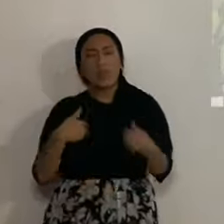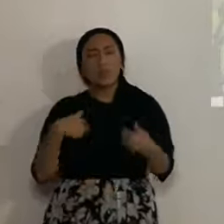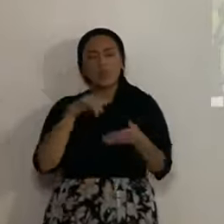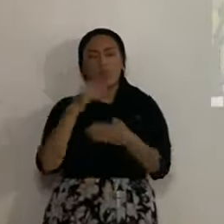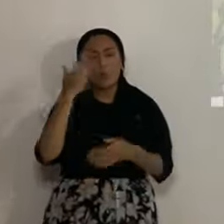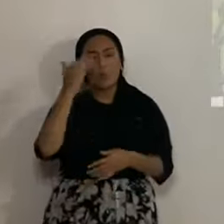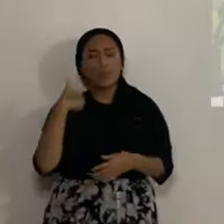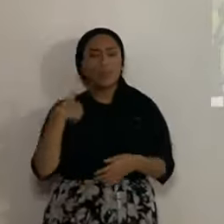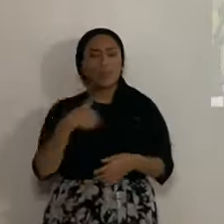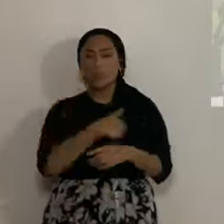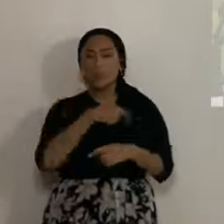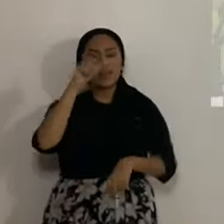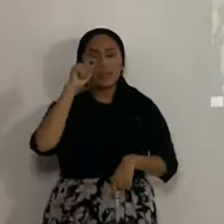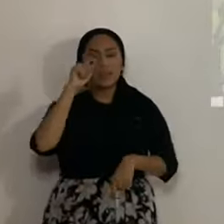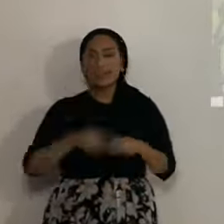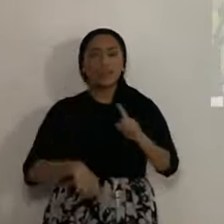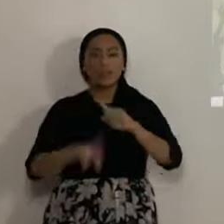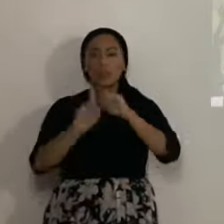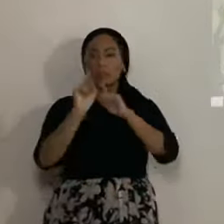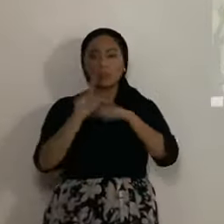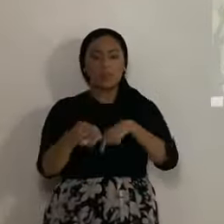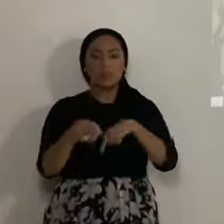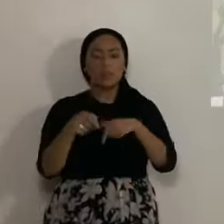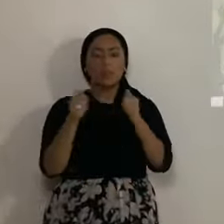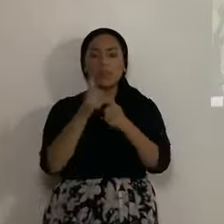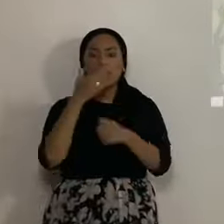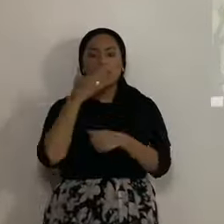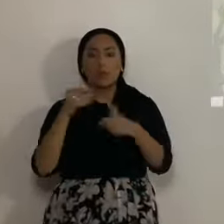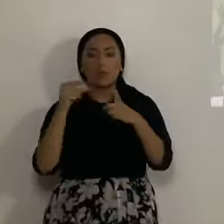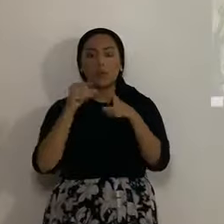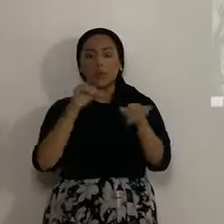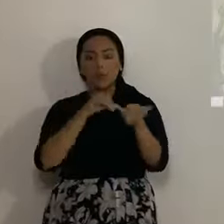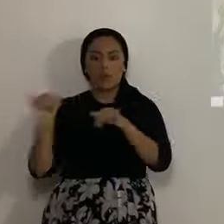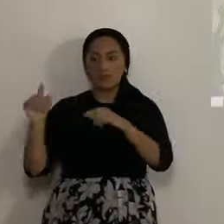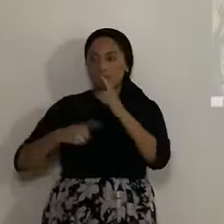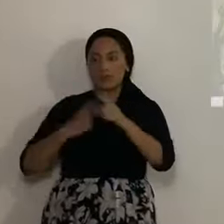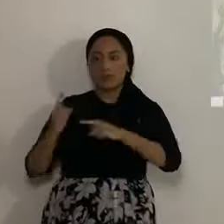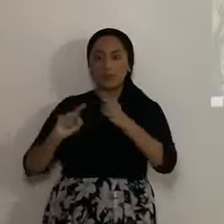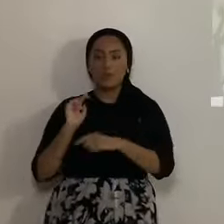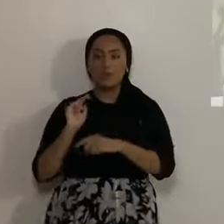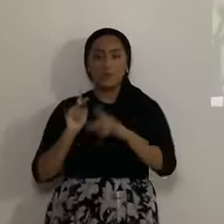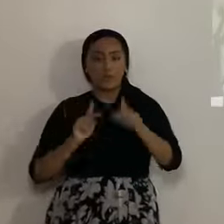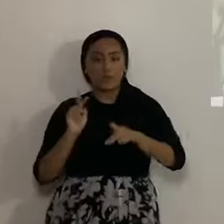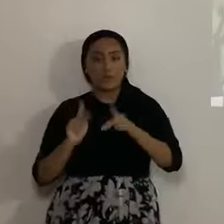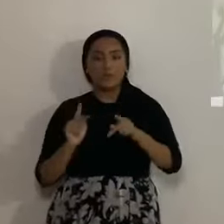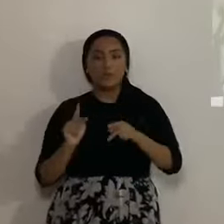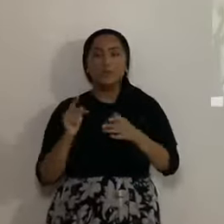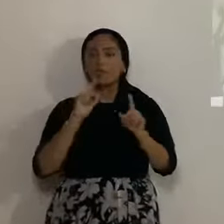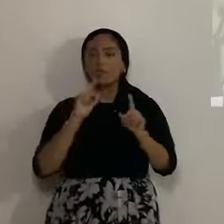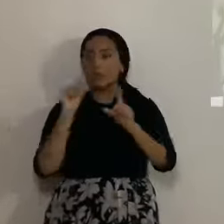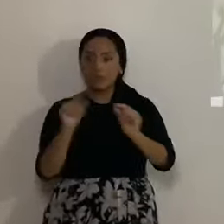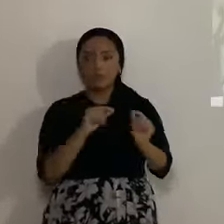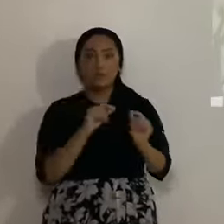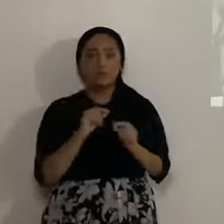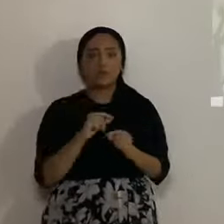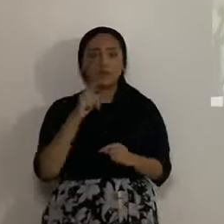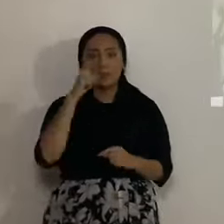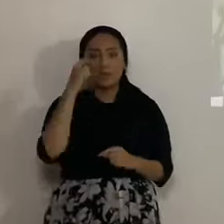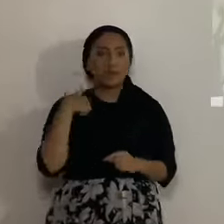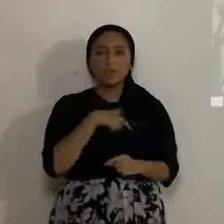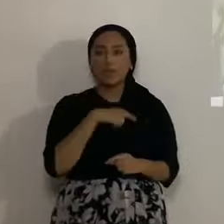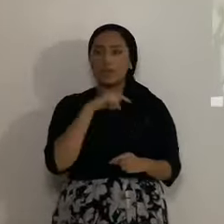¿Por qué nosotros no podemos responder con majaderías como nos ataca la gente, con difamaciones como nos ataca la gente? Porque no